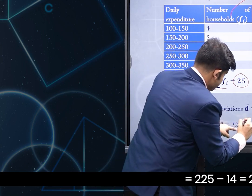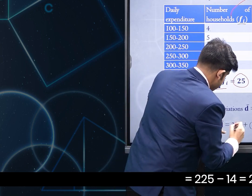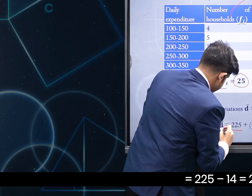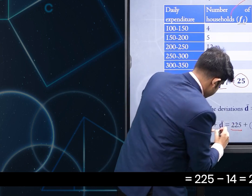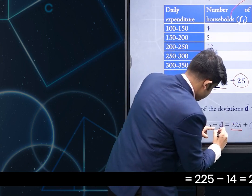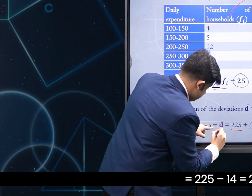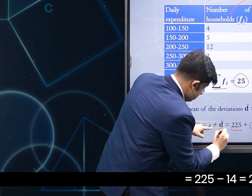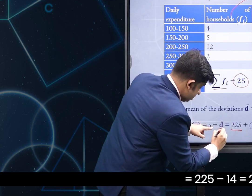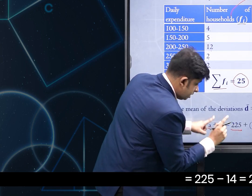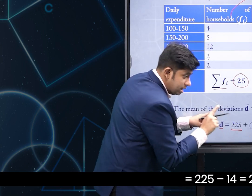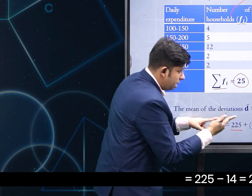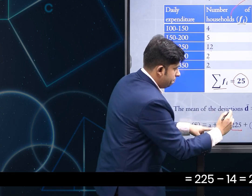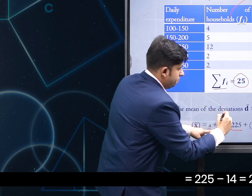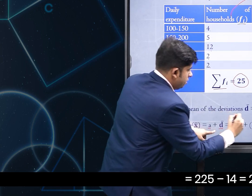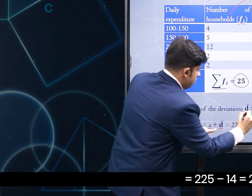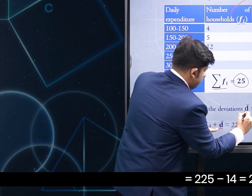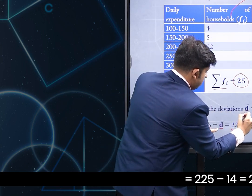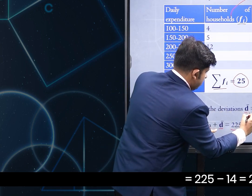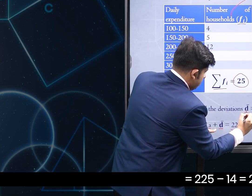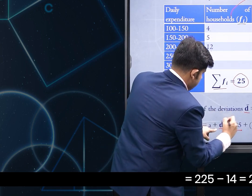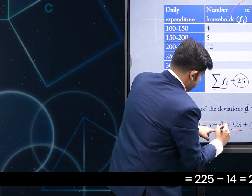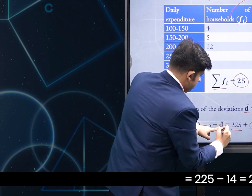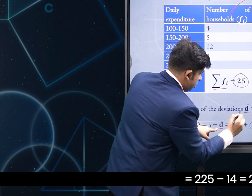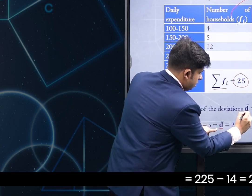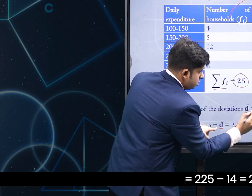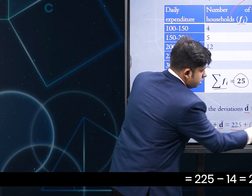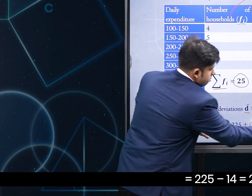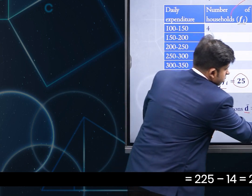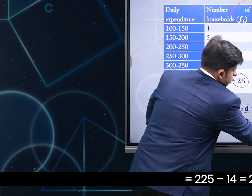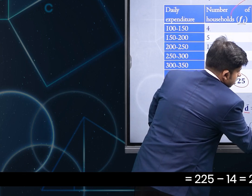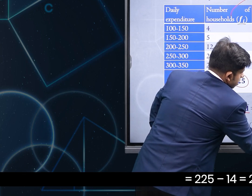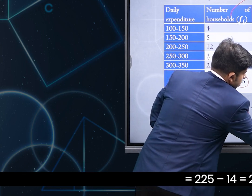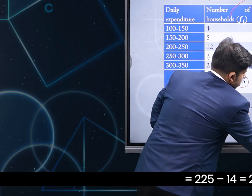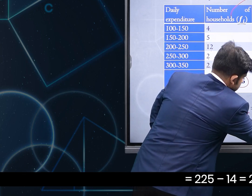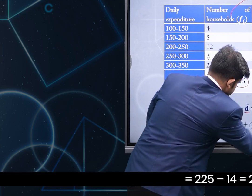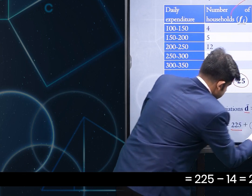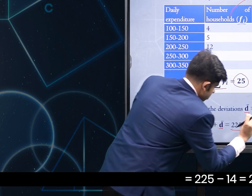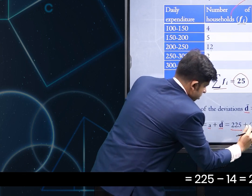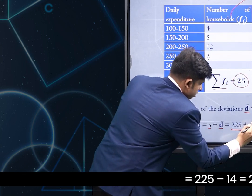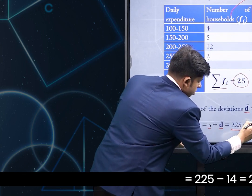225 கழித்தல் 14 ஈடு 211.